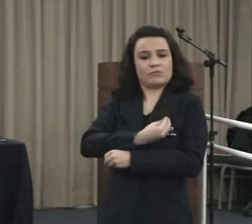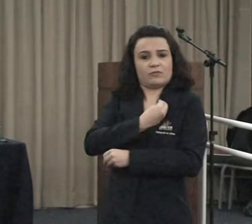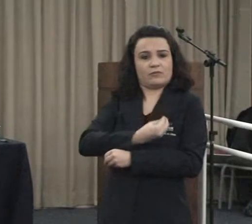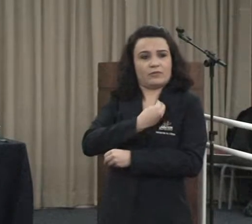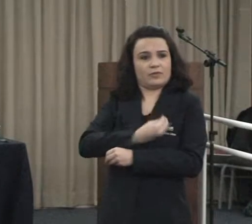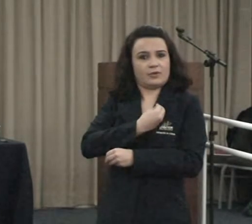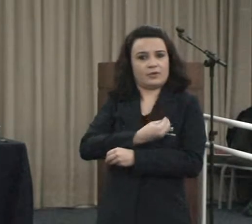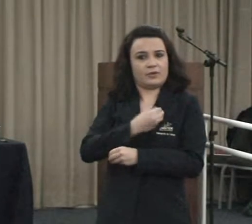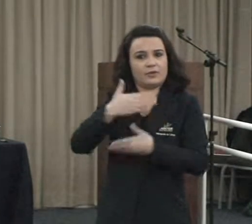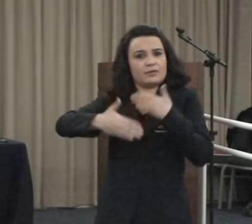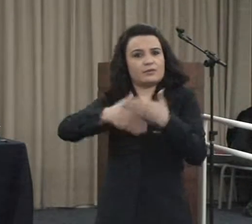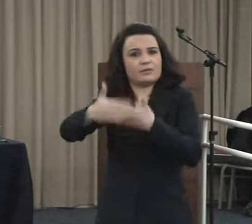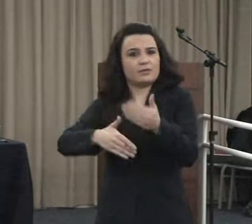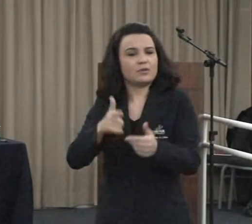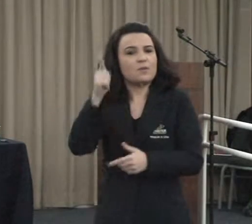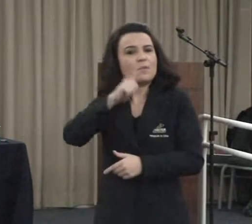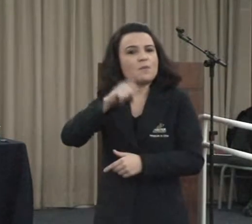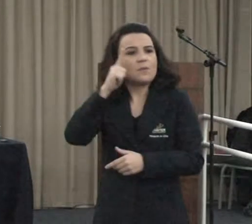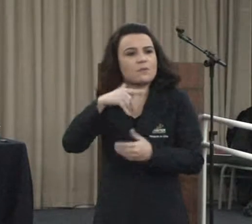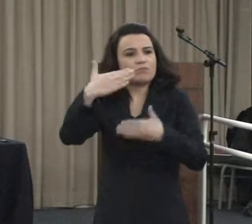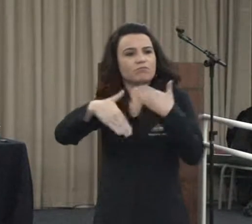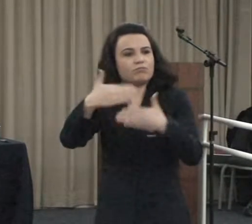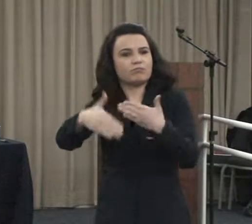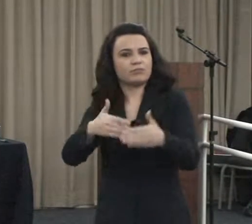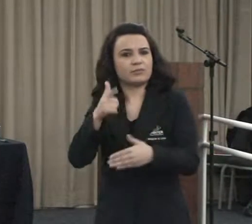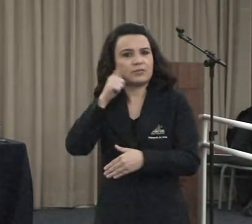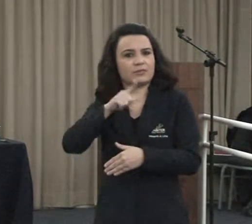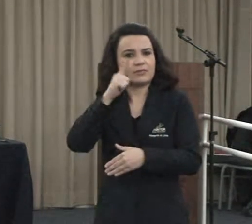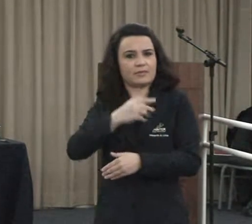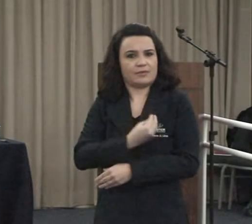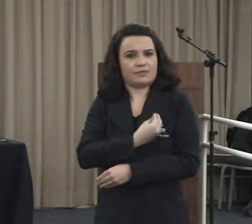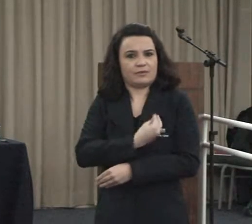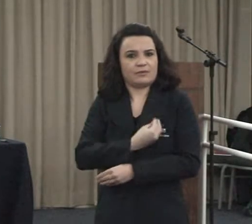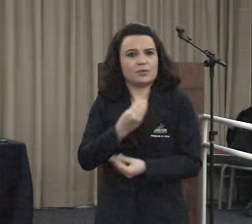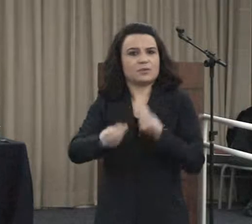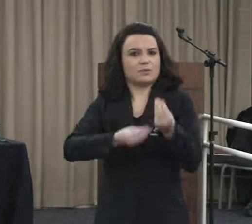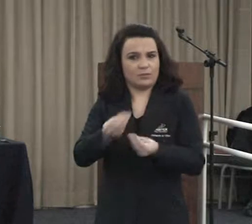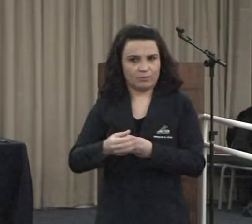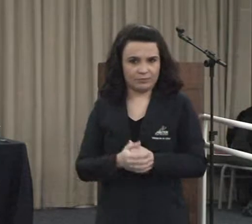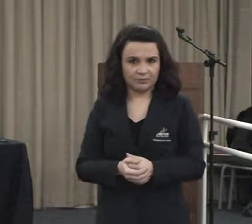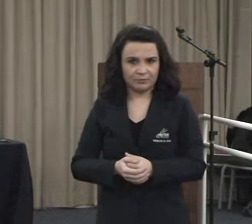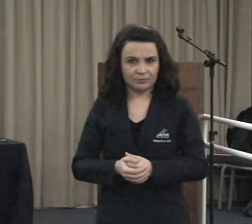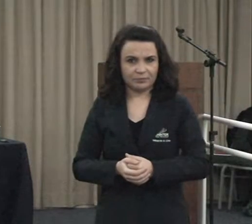O quanto nós estamos conseguindo gastar a nossa vida? Tá?